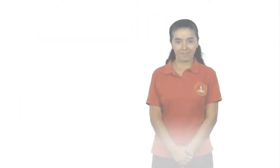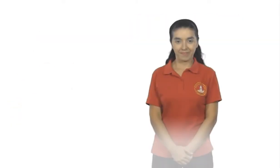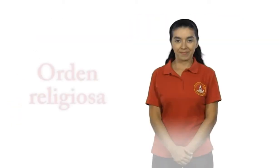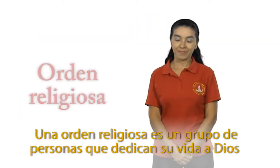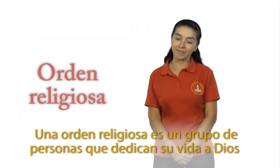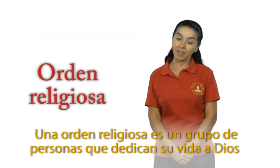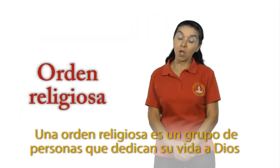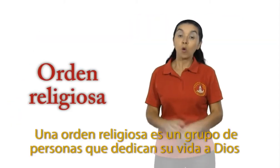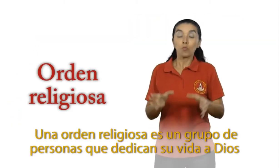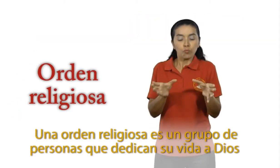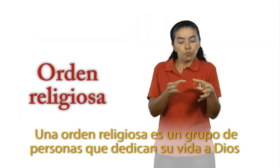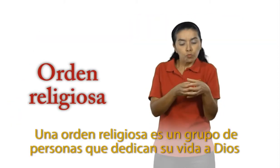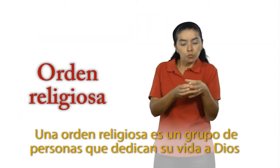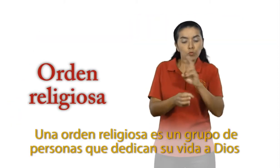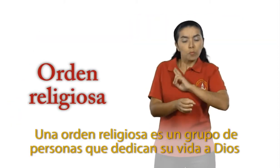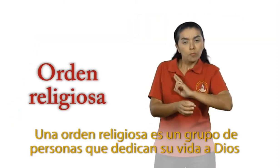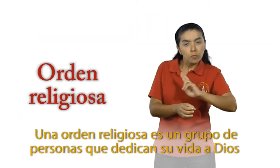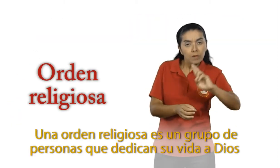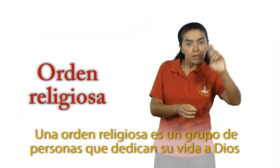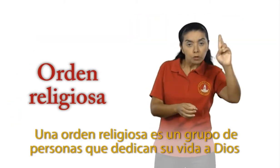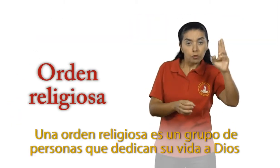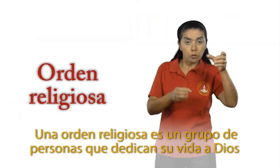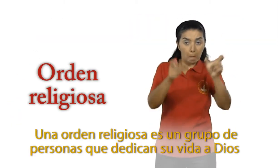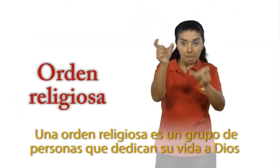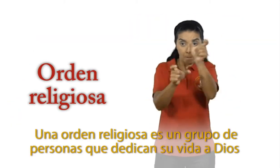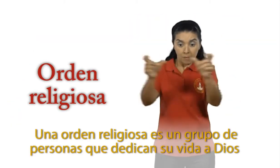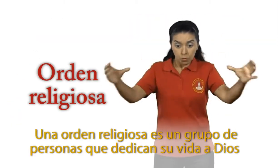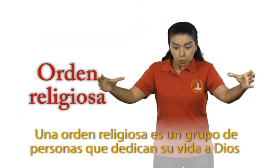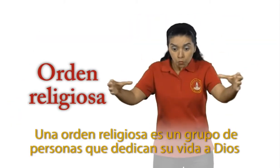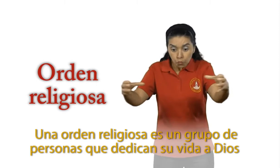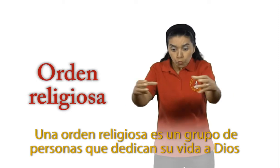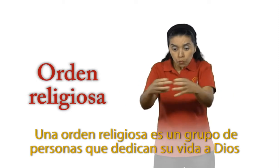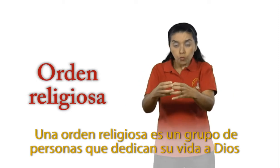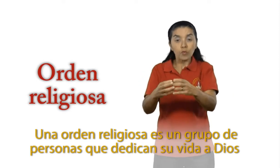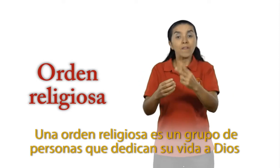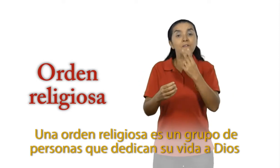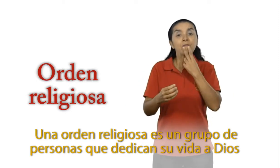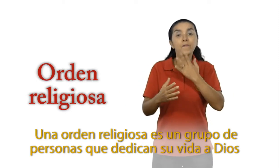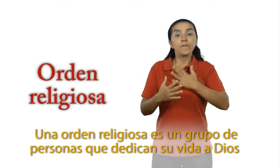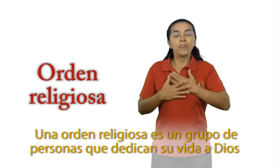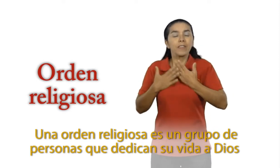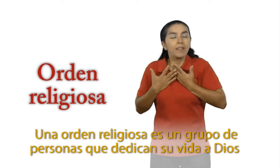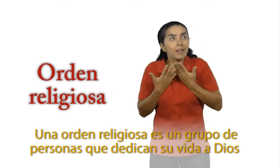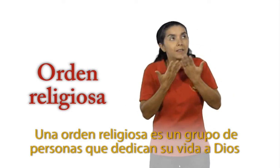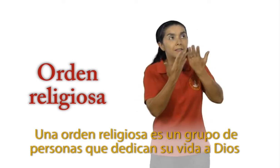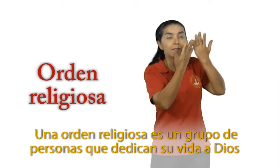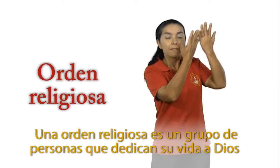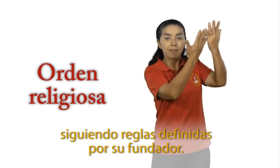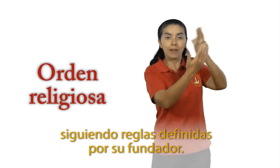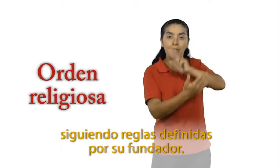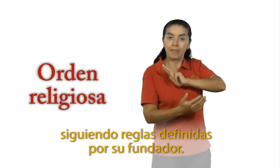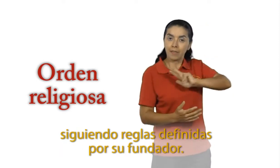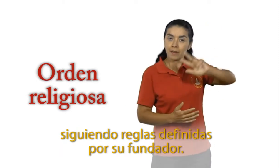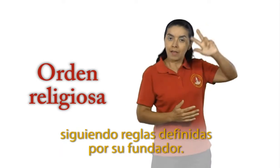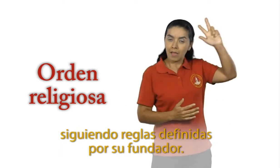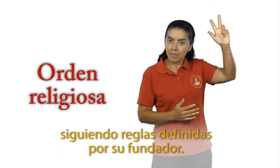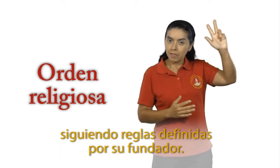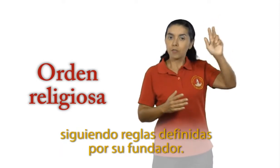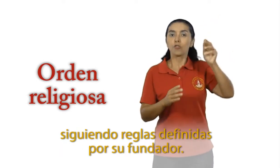Una orden religiosa es un grupo de personas que dedican su vida a Dios, siguiendo reglas definidas